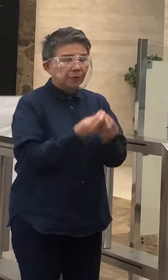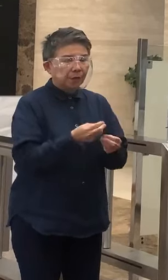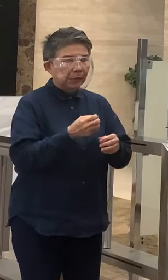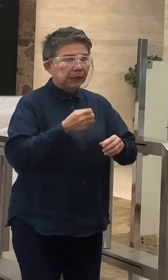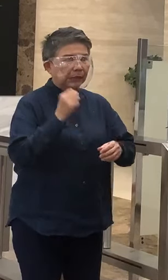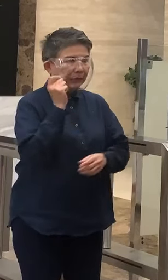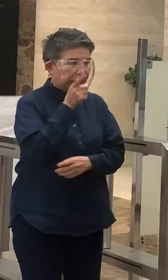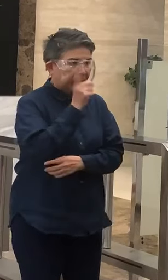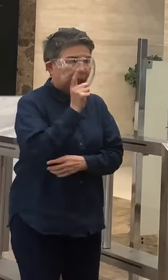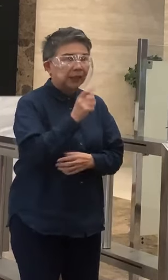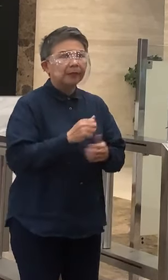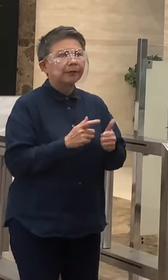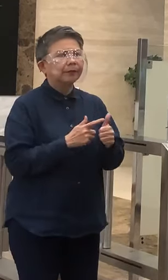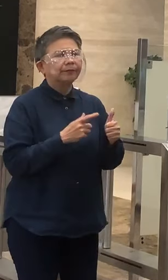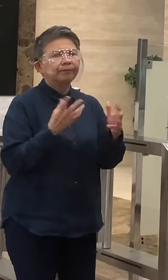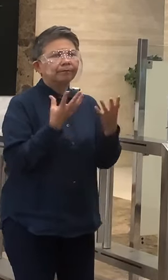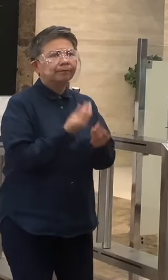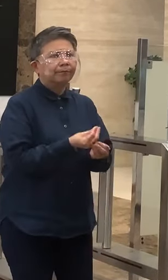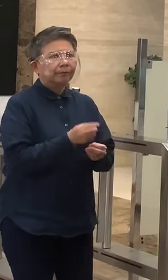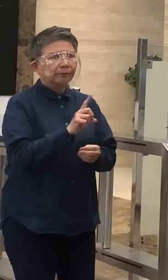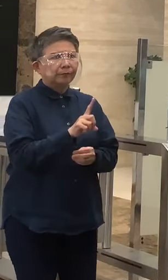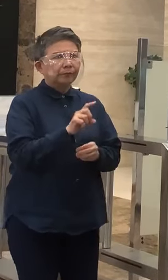kegiatan sebanyak